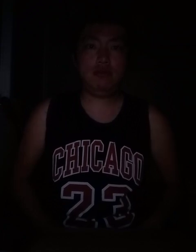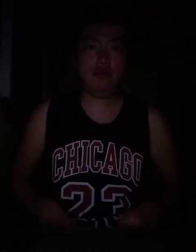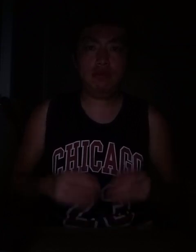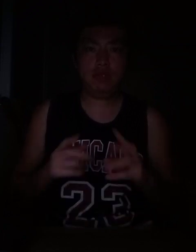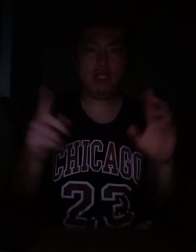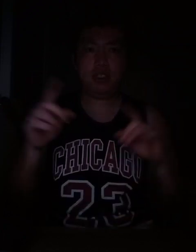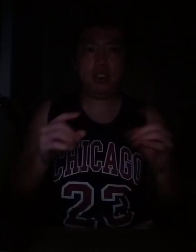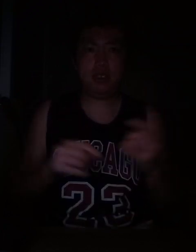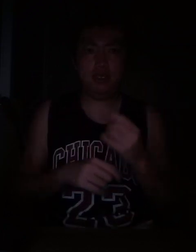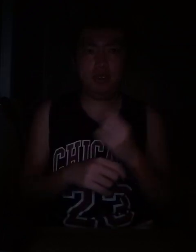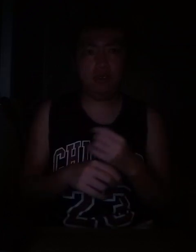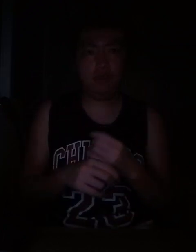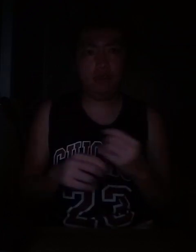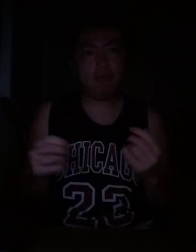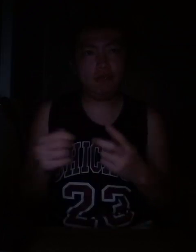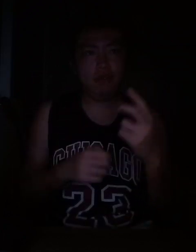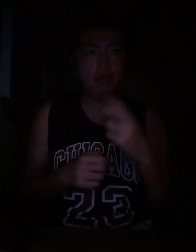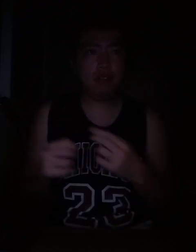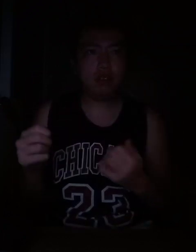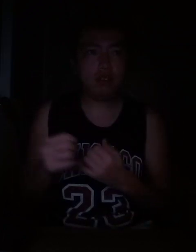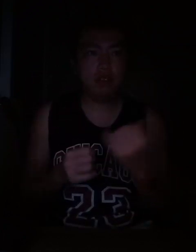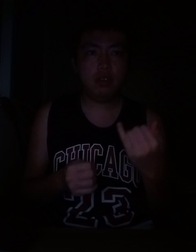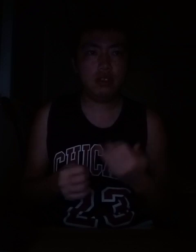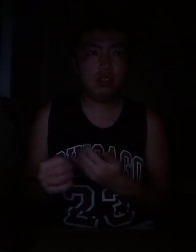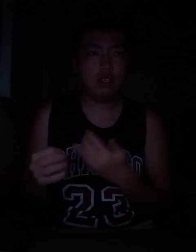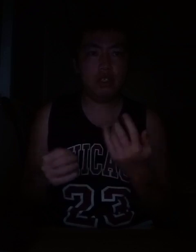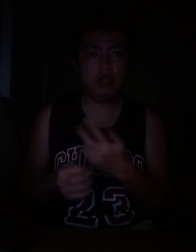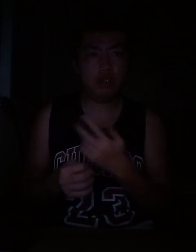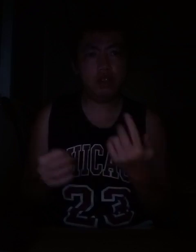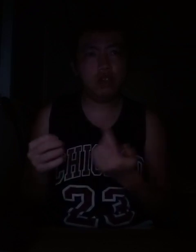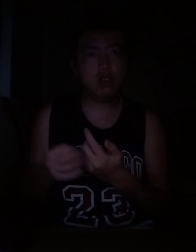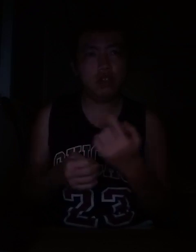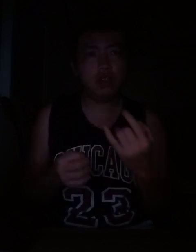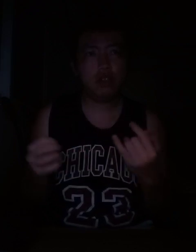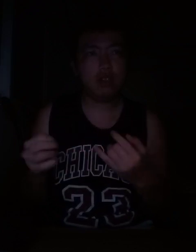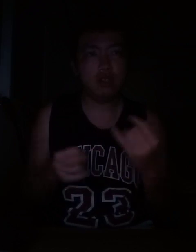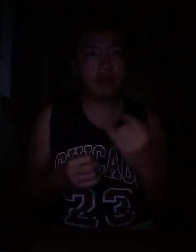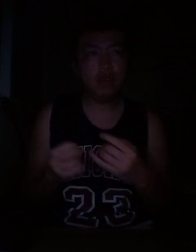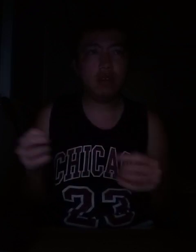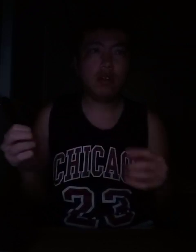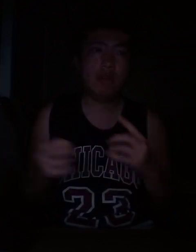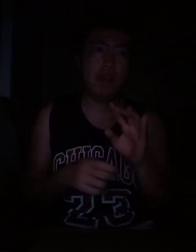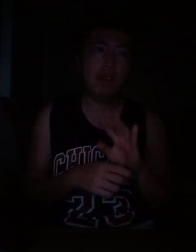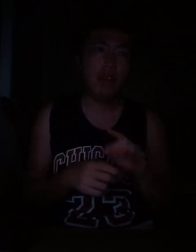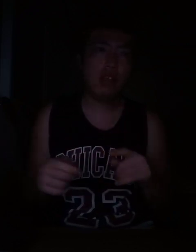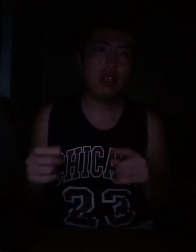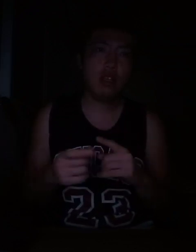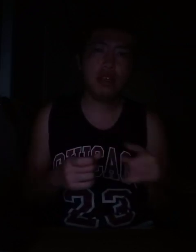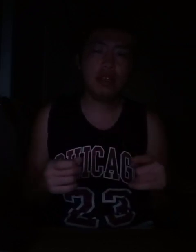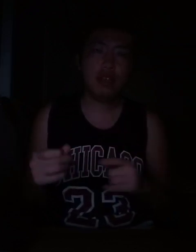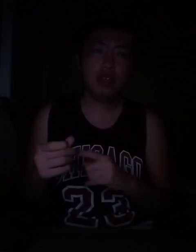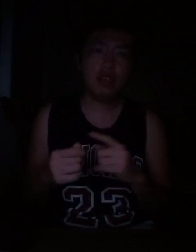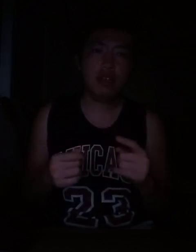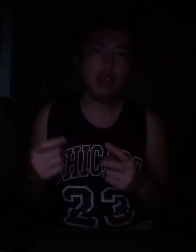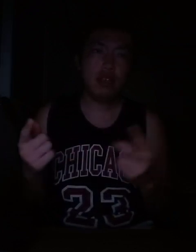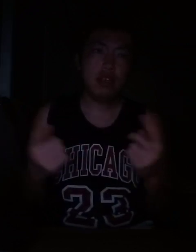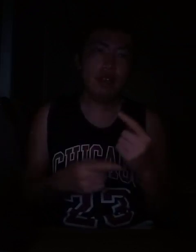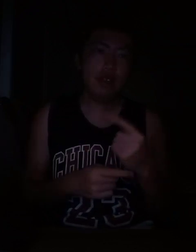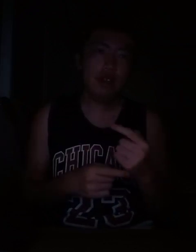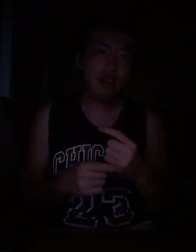쌍방울 대북 송금 사건으로 재판에 넘겨진 이화영 전 부지사의 재판이 또 파행했습니다. 지난 재판에선 이 전 부지사와 아내가